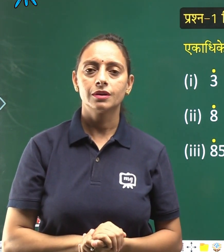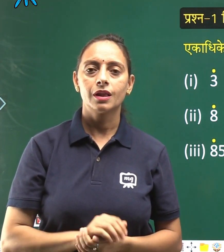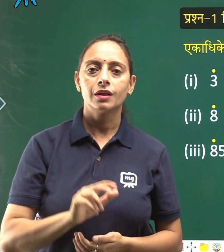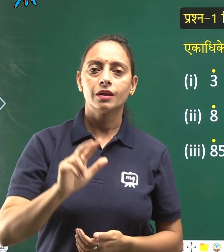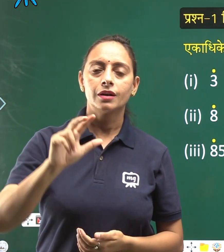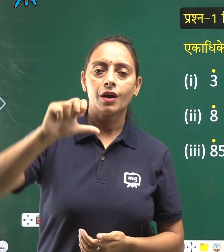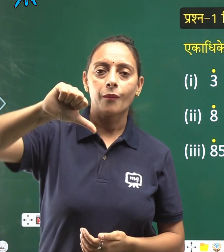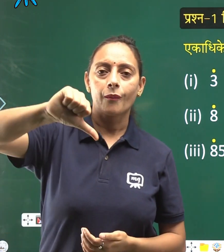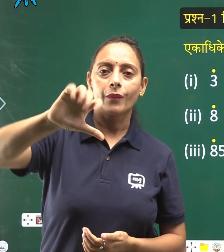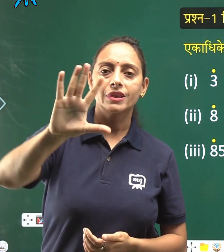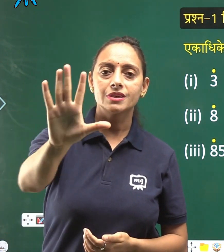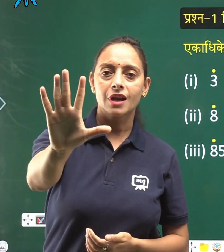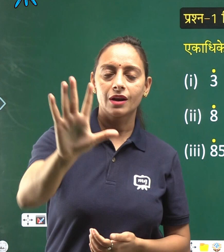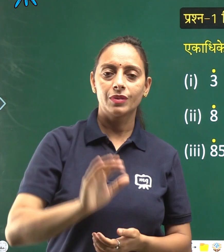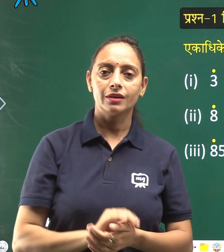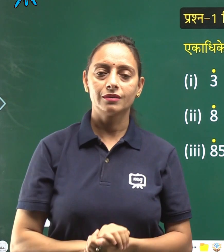95।